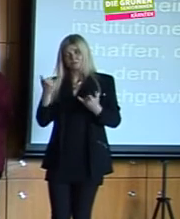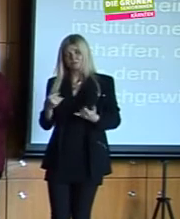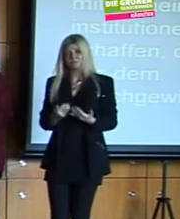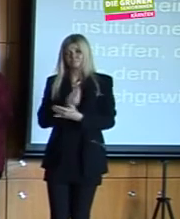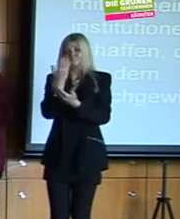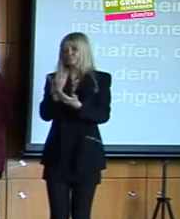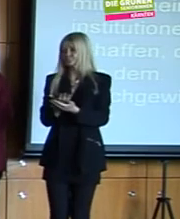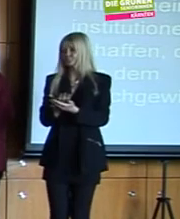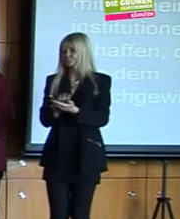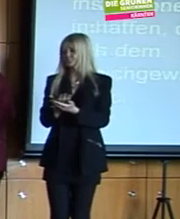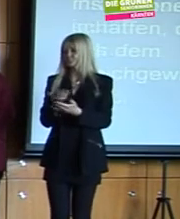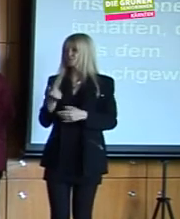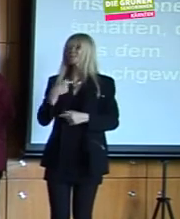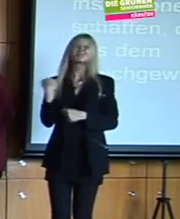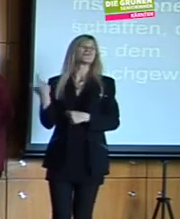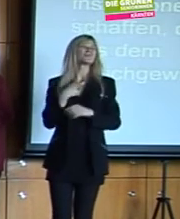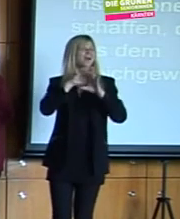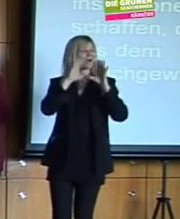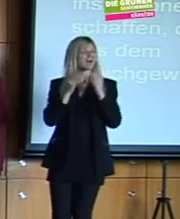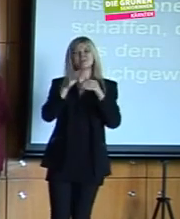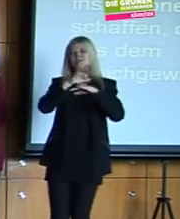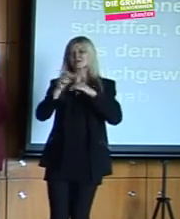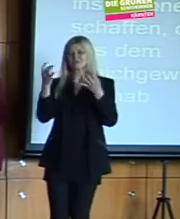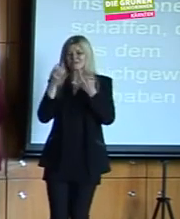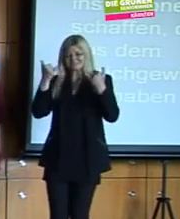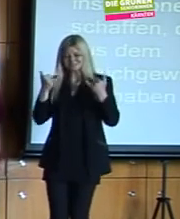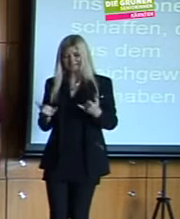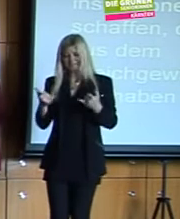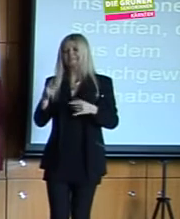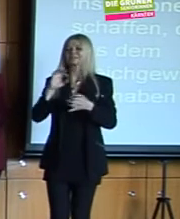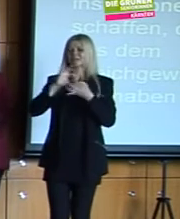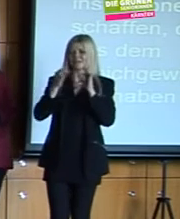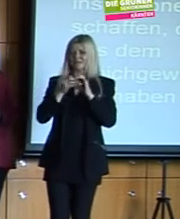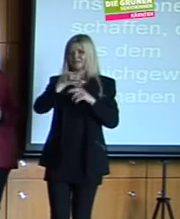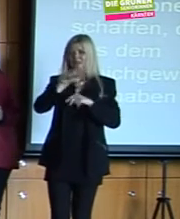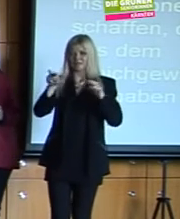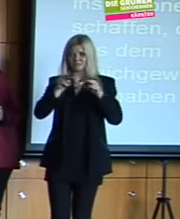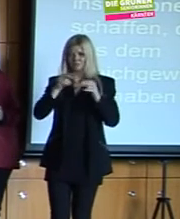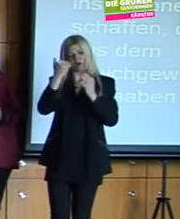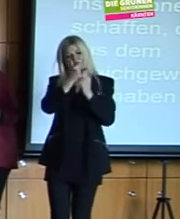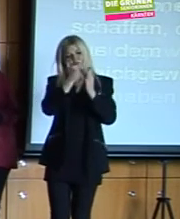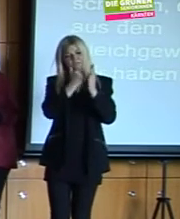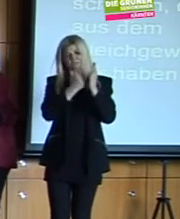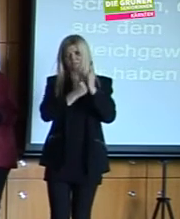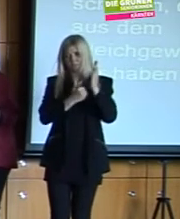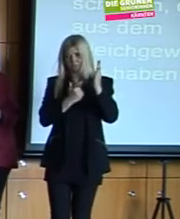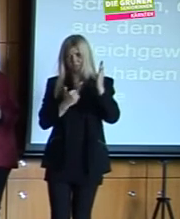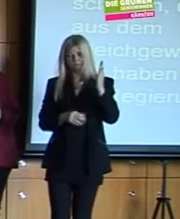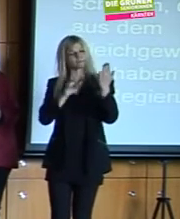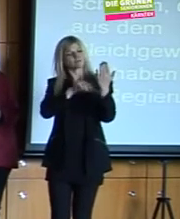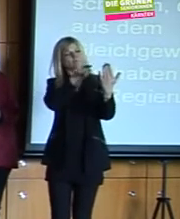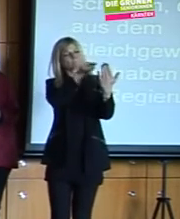zu tun haben, dass wir in dem, was wir derzeit als Kärntner Landesregierung haben, auflisten und Prioritäten